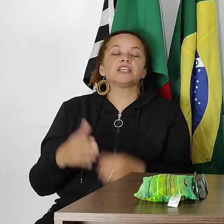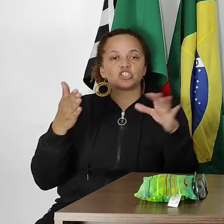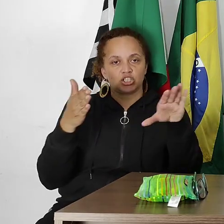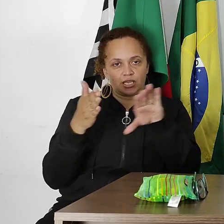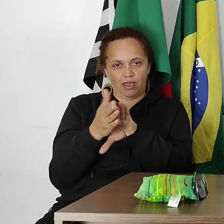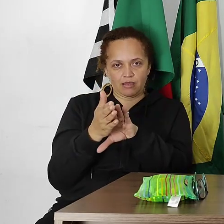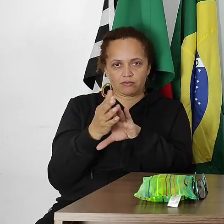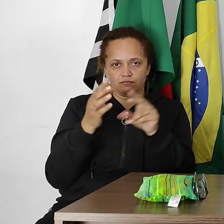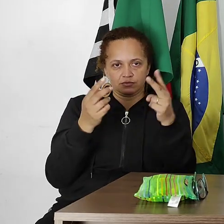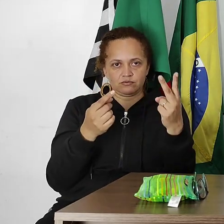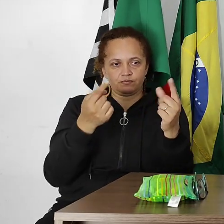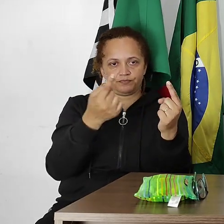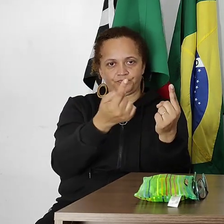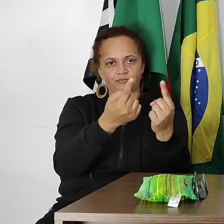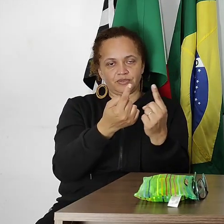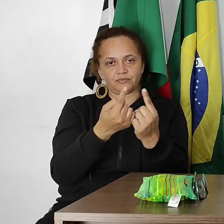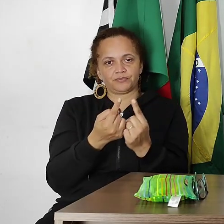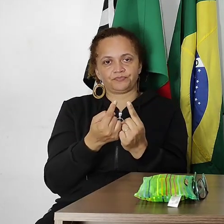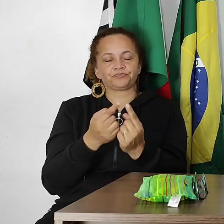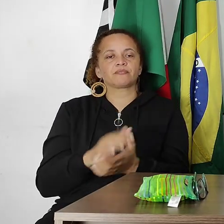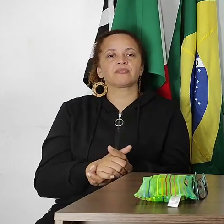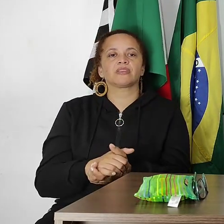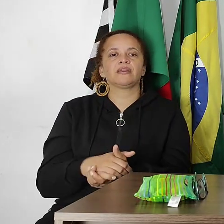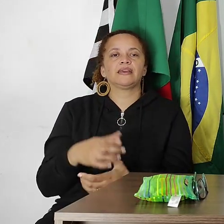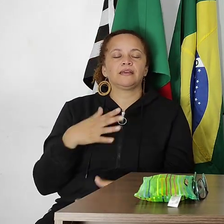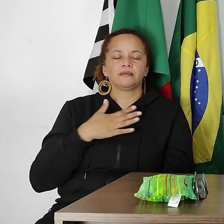aniversário. E a Cibele me levou um